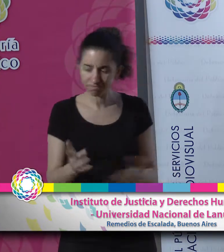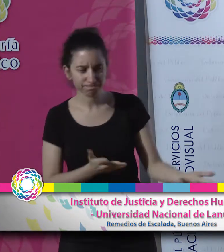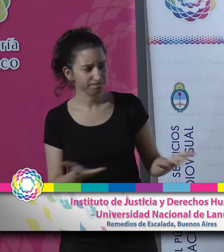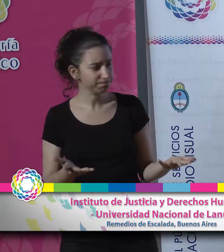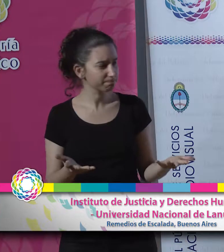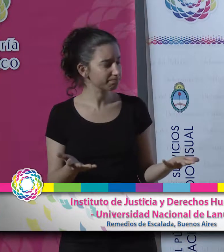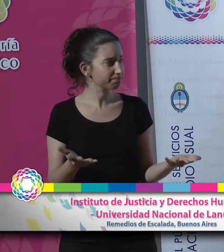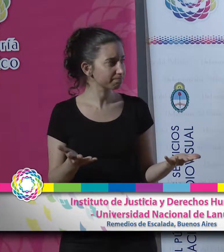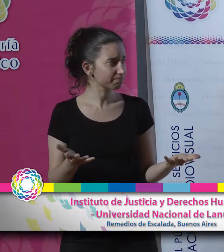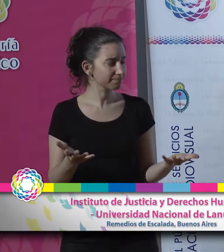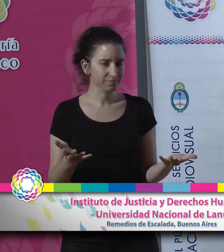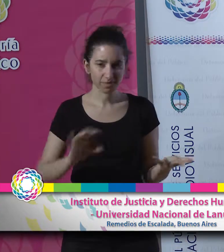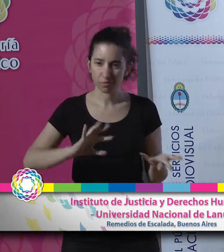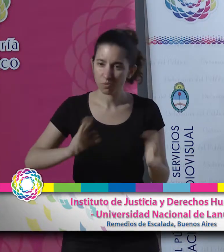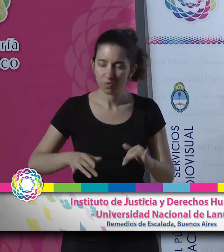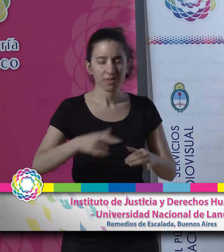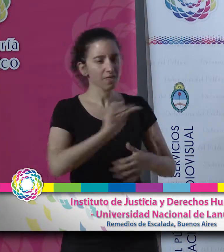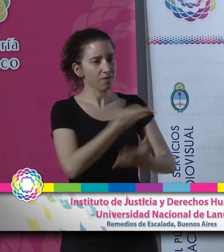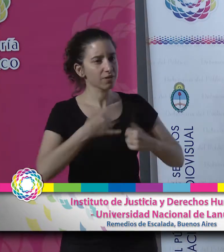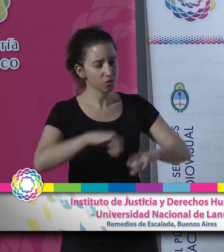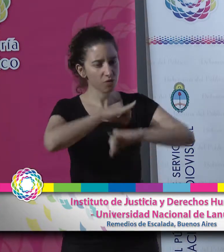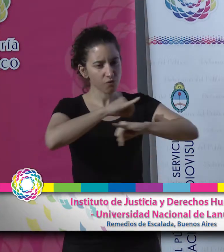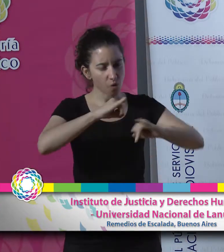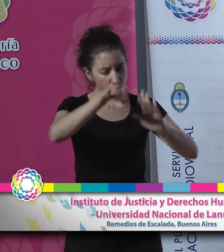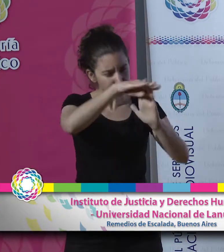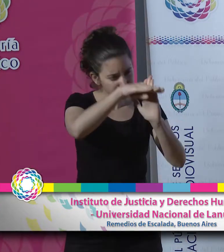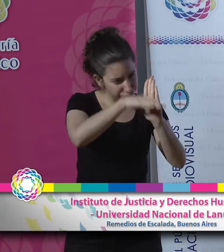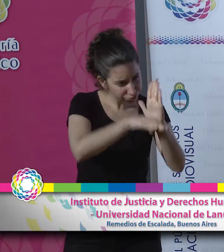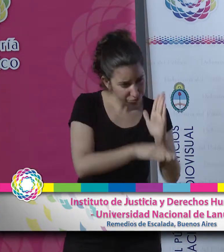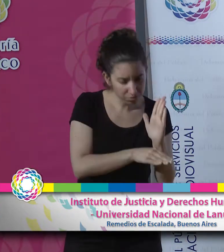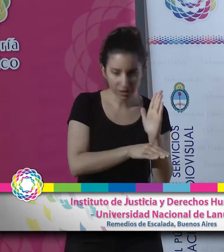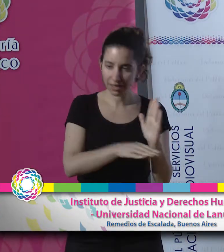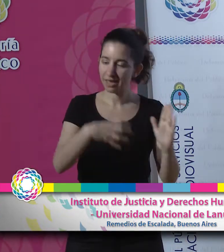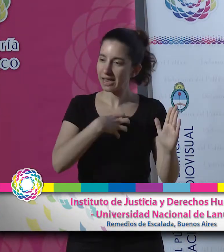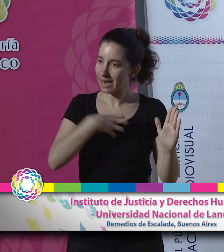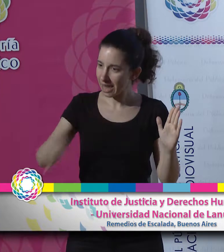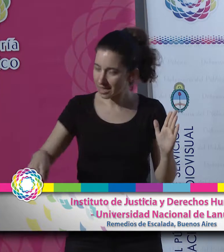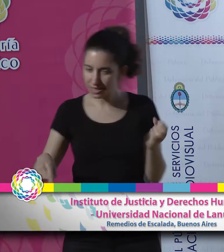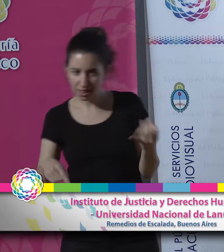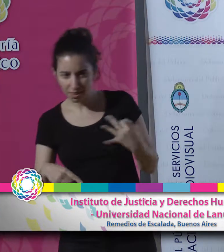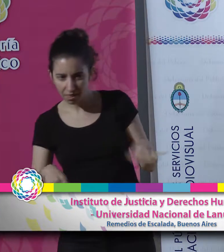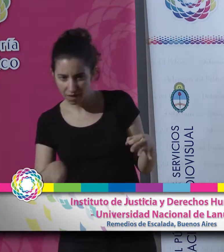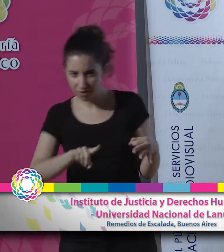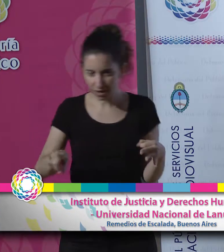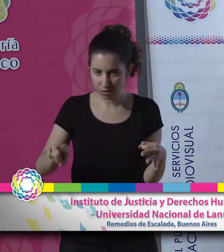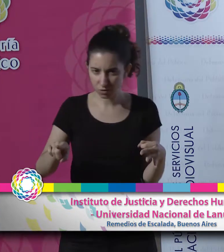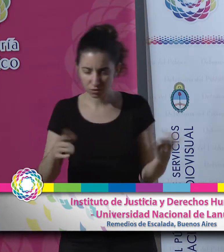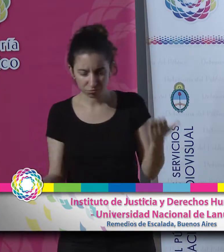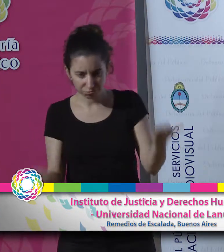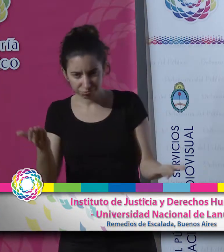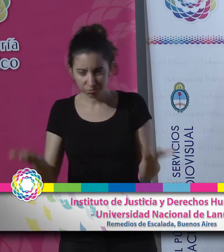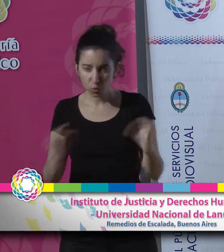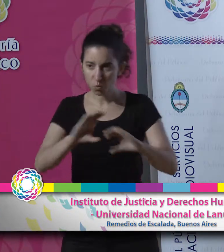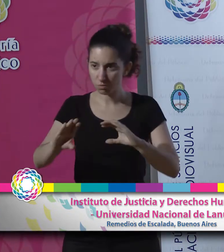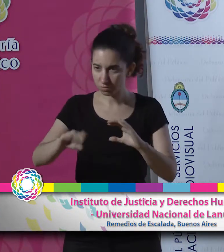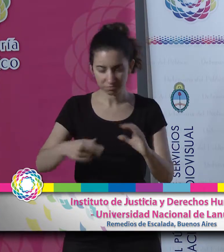los los informes de la defensoría del público para debatir en las clases sobre lo de vidrio lo indebido en términos de comunicación de lo